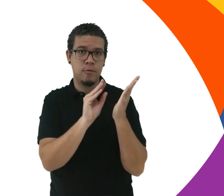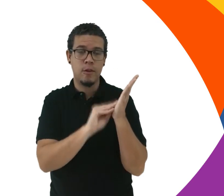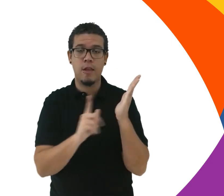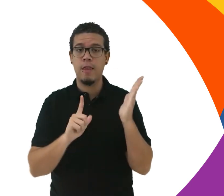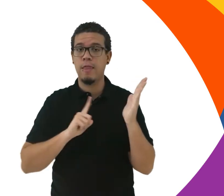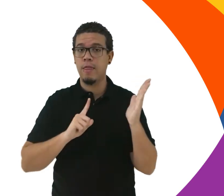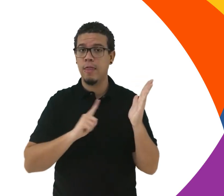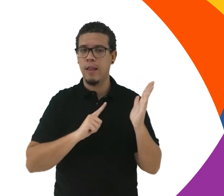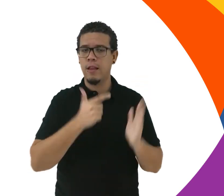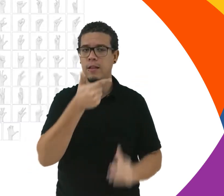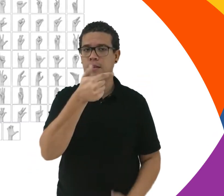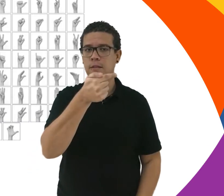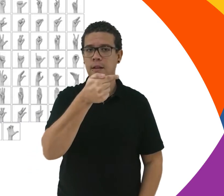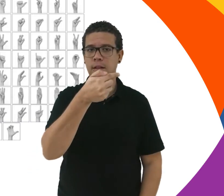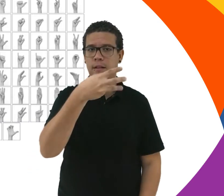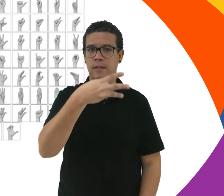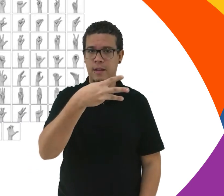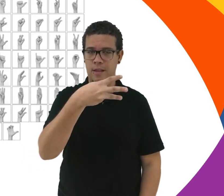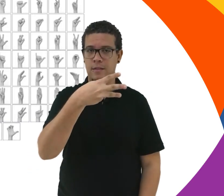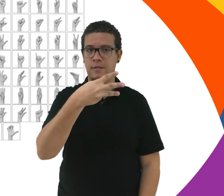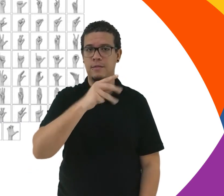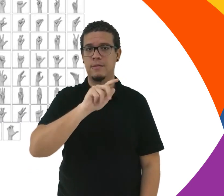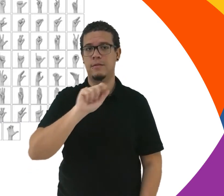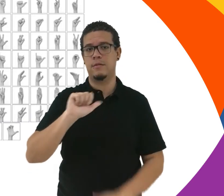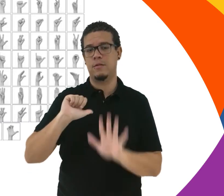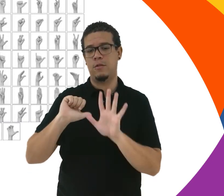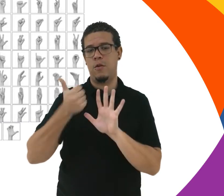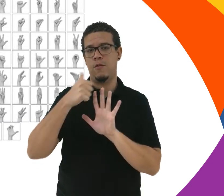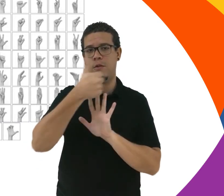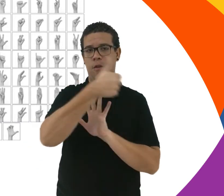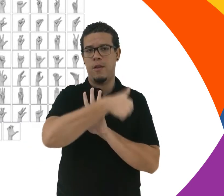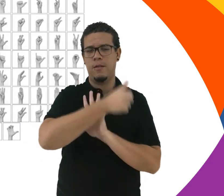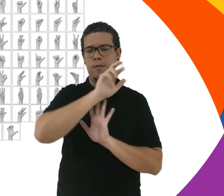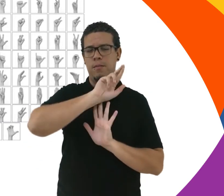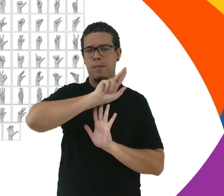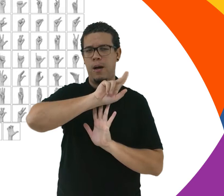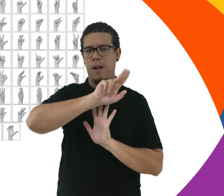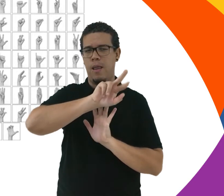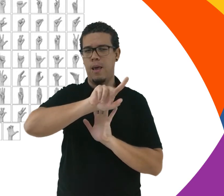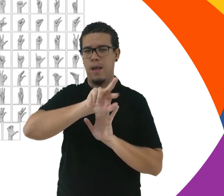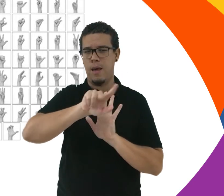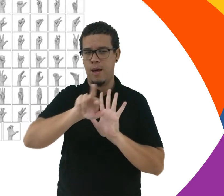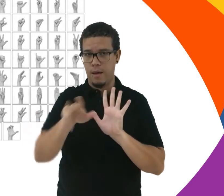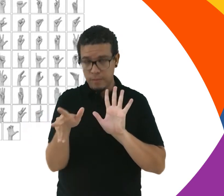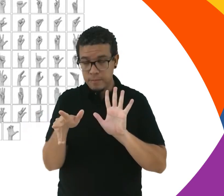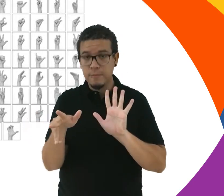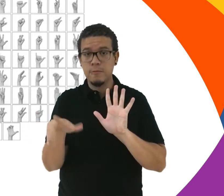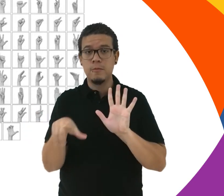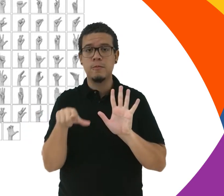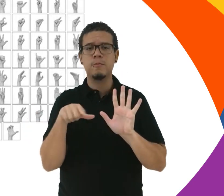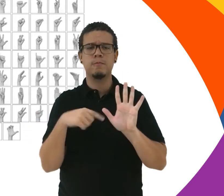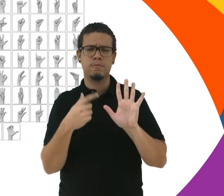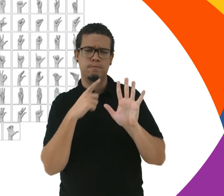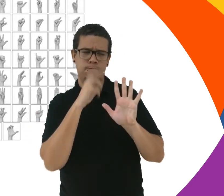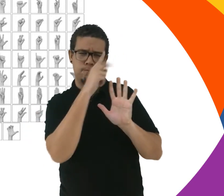suas pesquisas, conseguiram computar 73 configurações de mãos